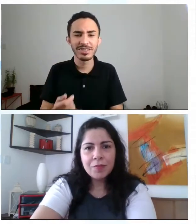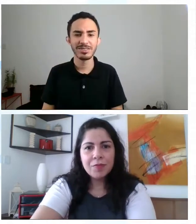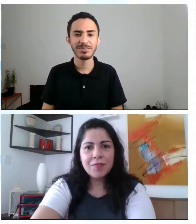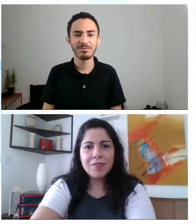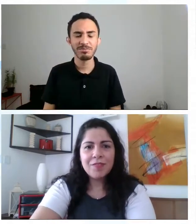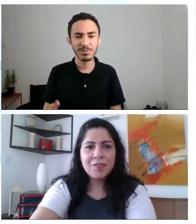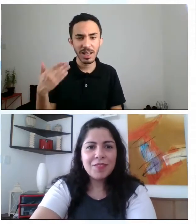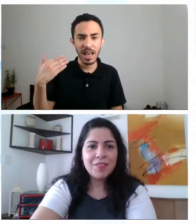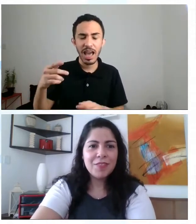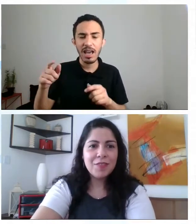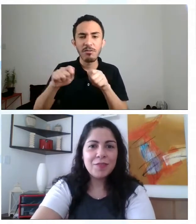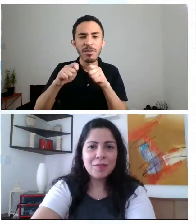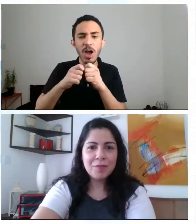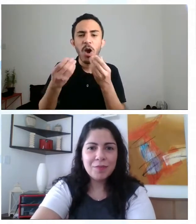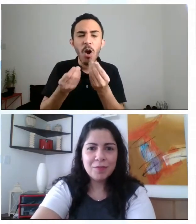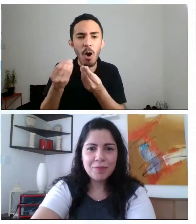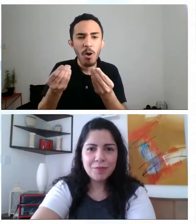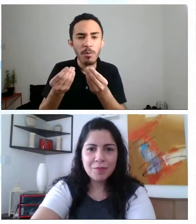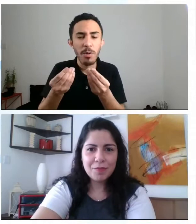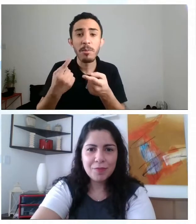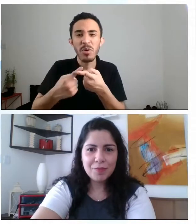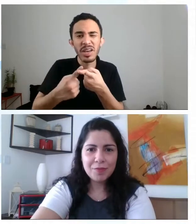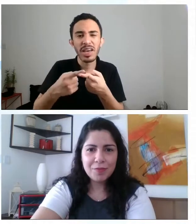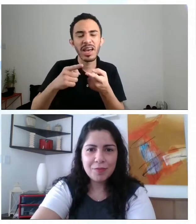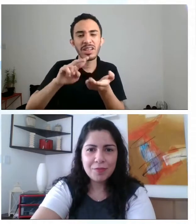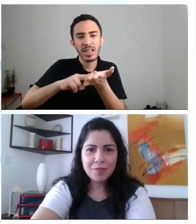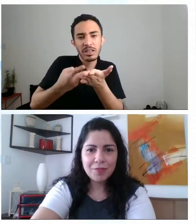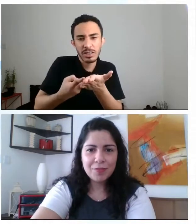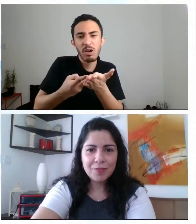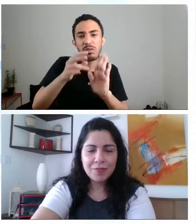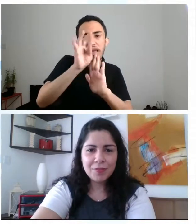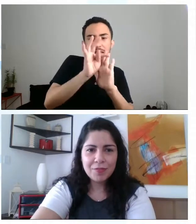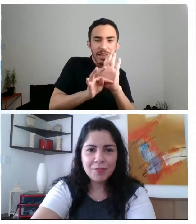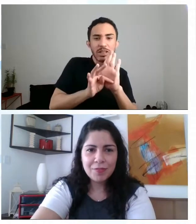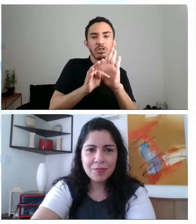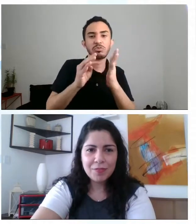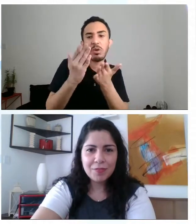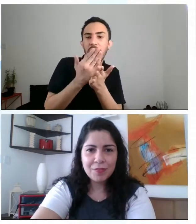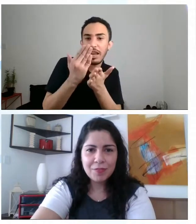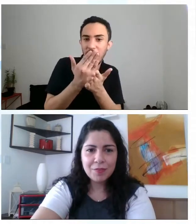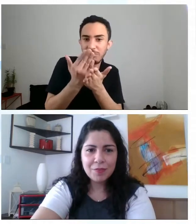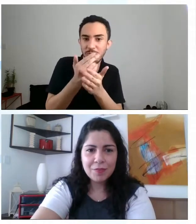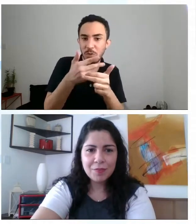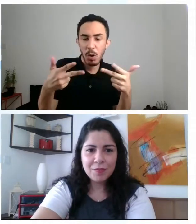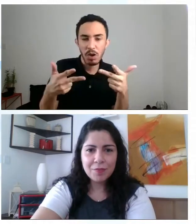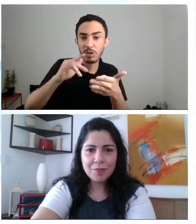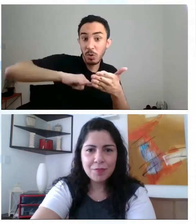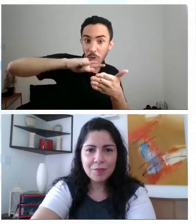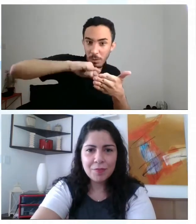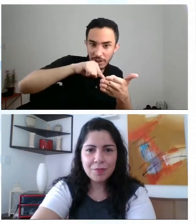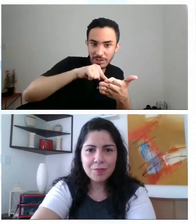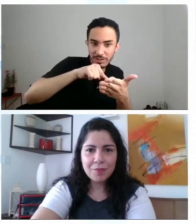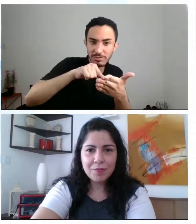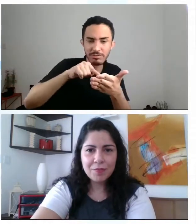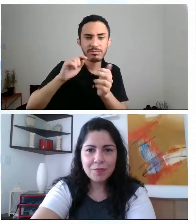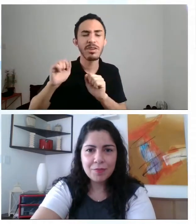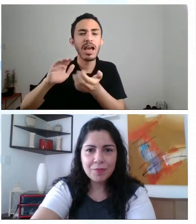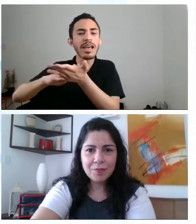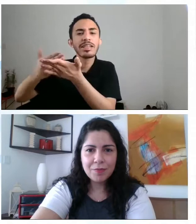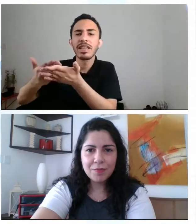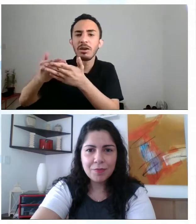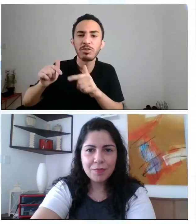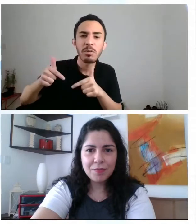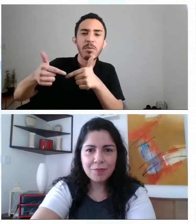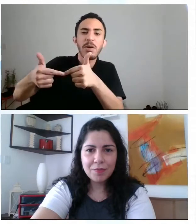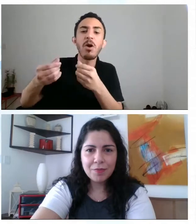Ele interpreta, quer dizer, a tradução é um texto, é um livro, né, é um documento. E o intérprete,